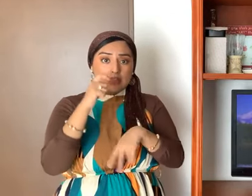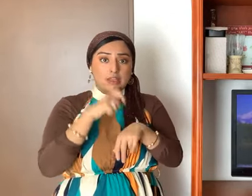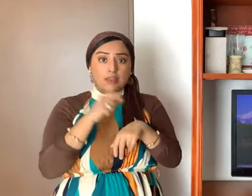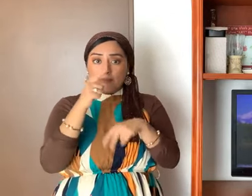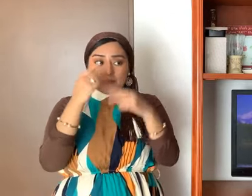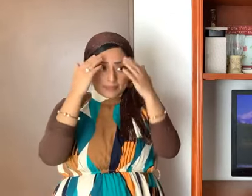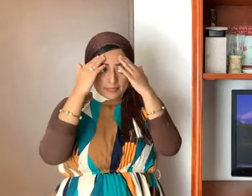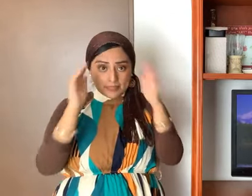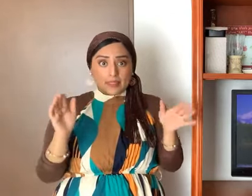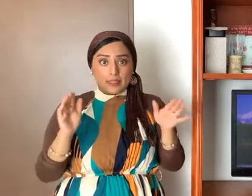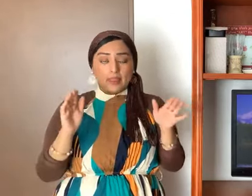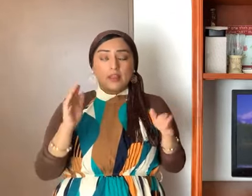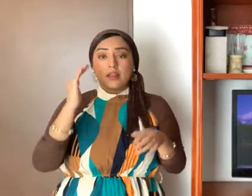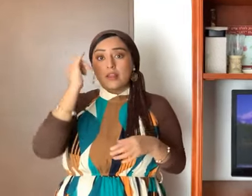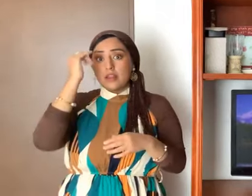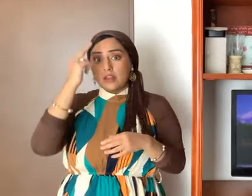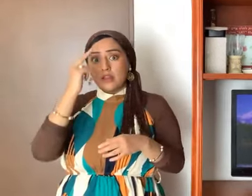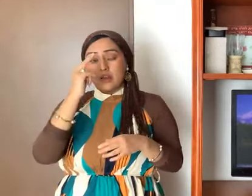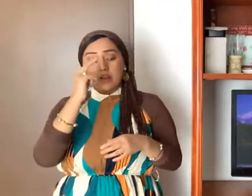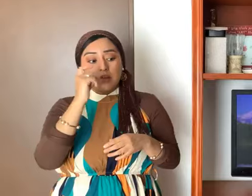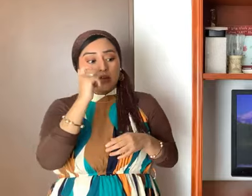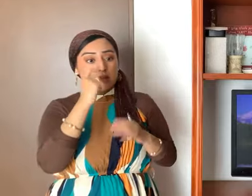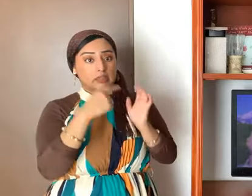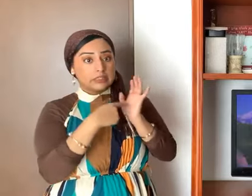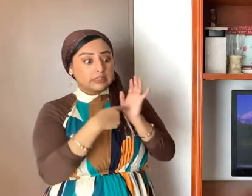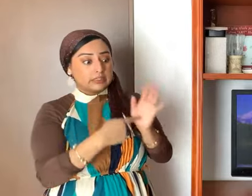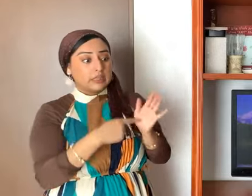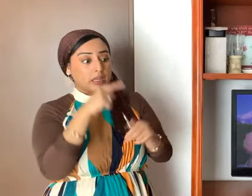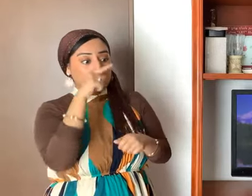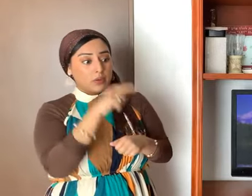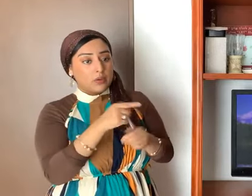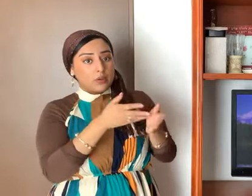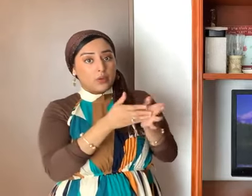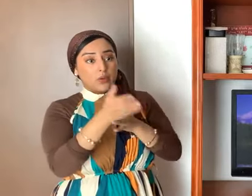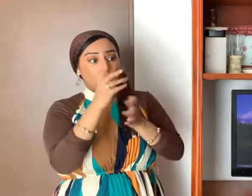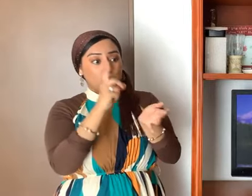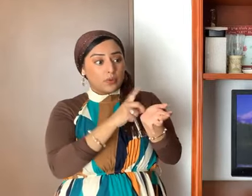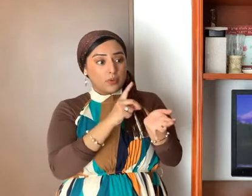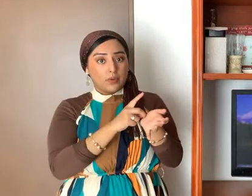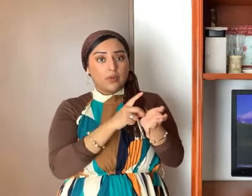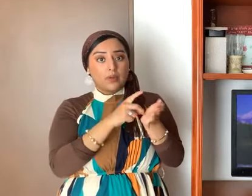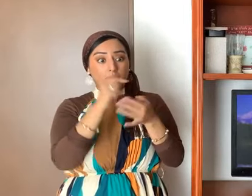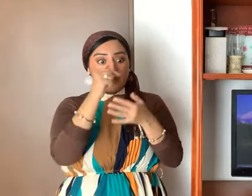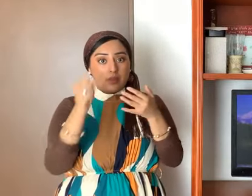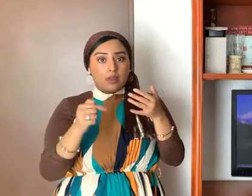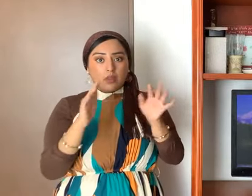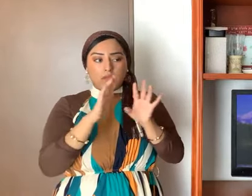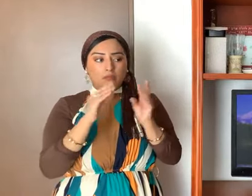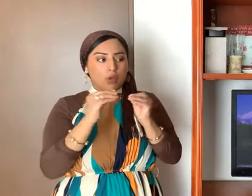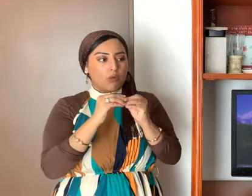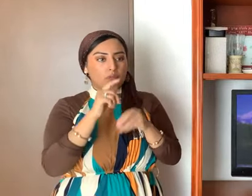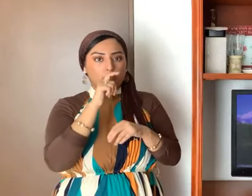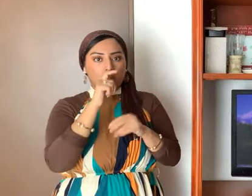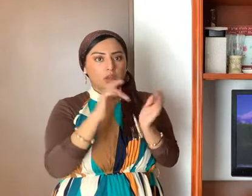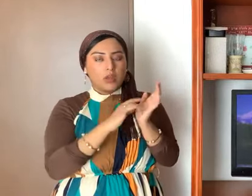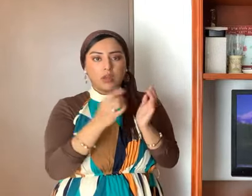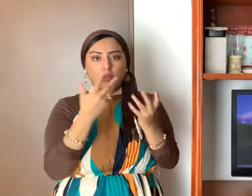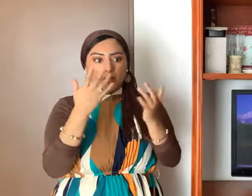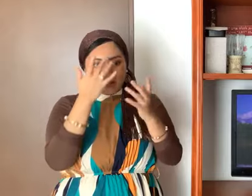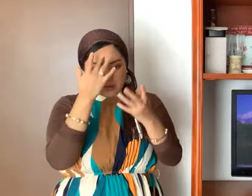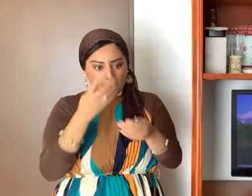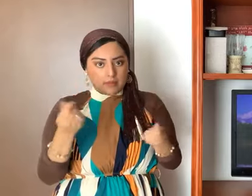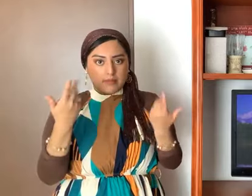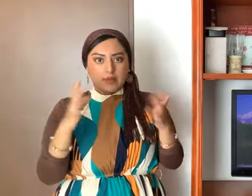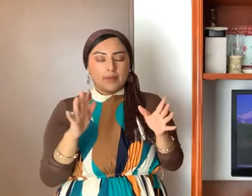que menos te esperes que el Eterno te haga notar a ti, a través del doctor, a través de muchas cosas, que ya no es necesario, porque ya estás